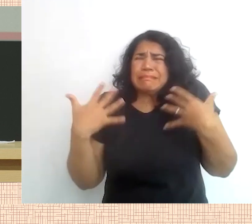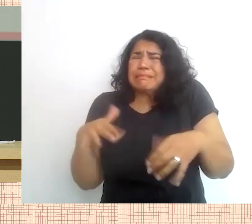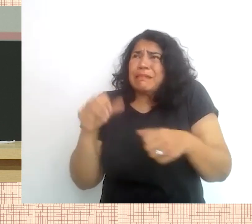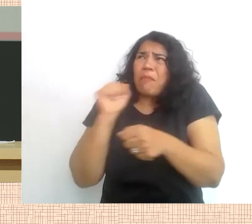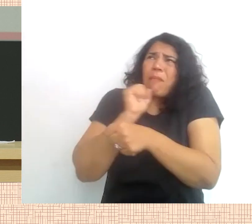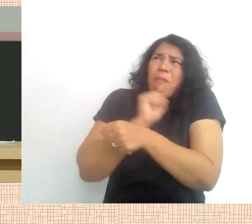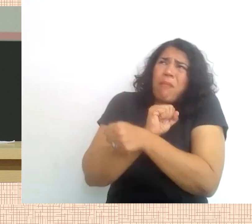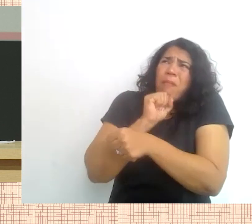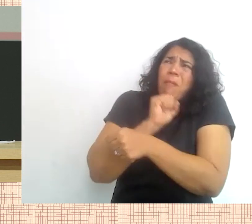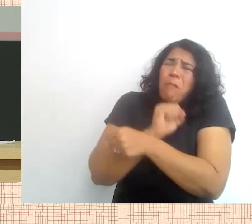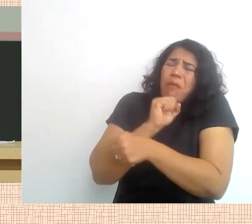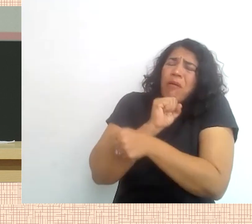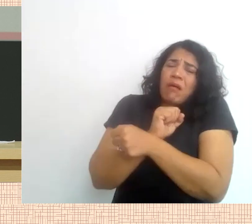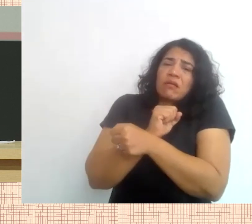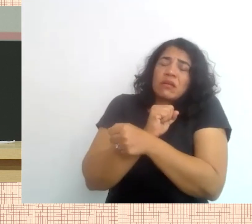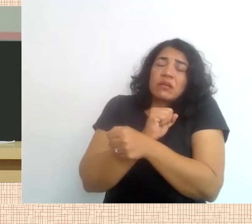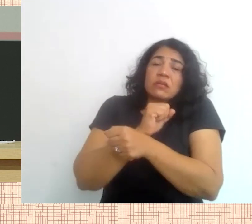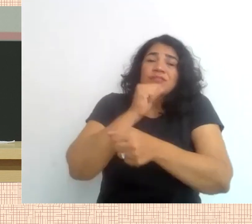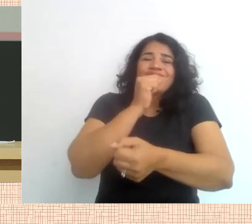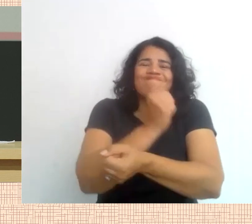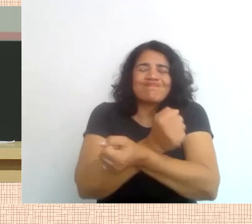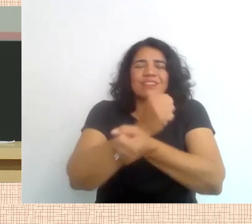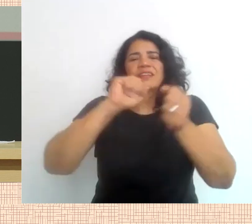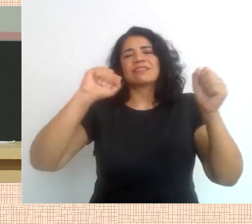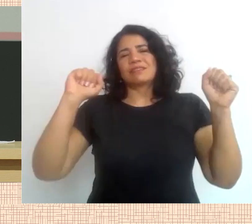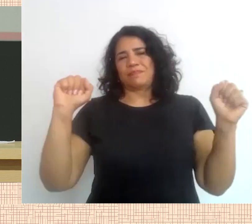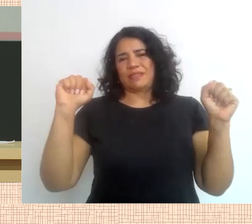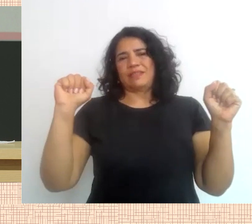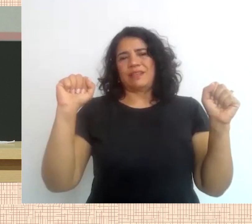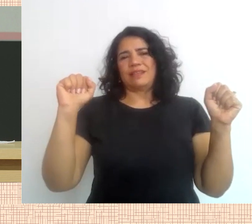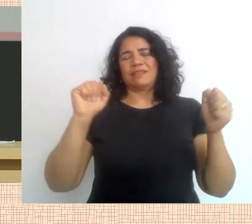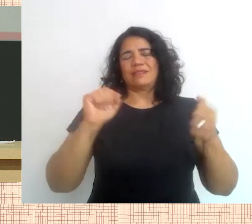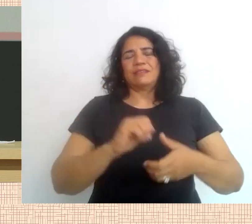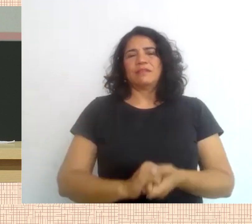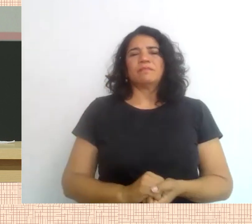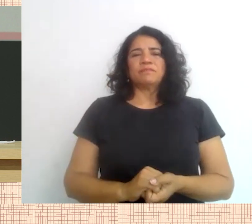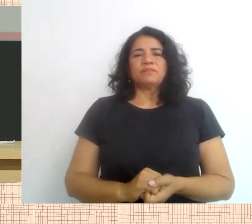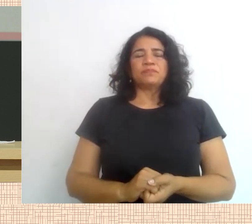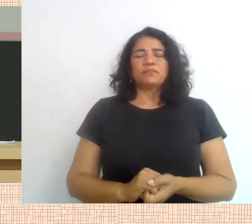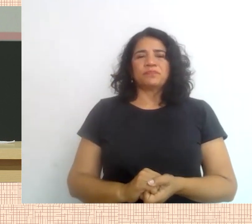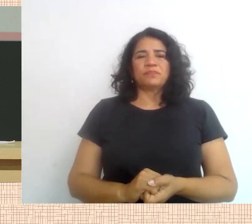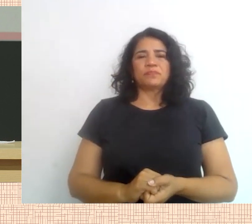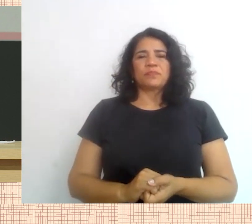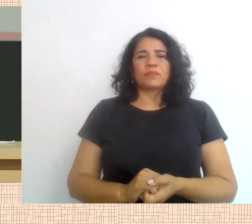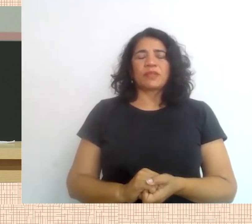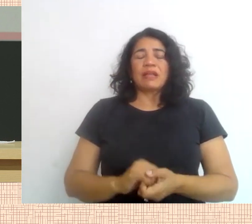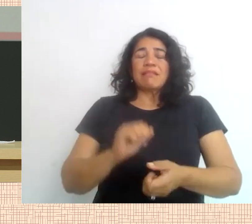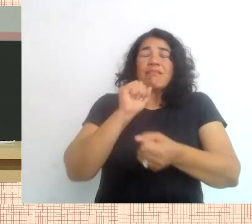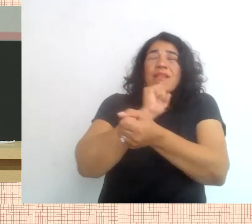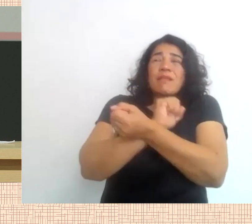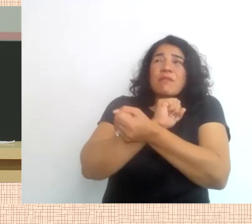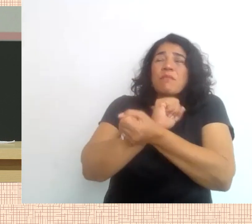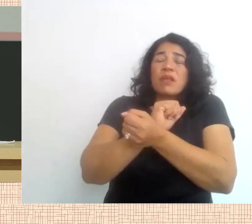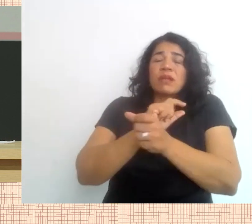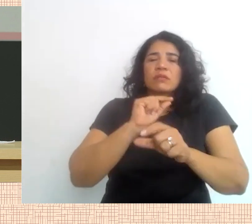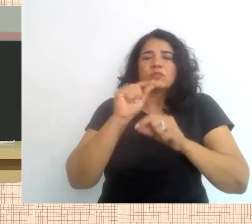revelação dos filhos de Deus? É os filhos de Deus chegarem nessa plenitude da realidade. E quando chegar a plenitude da realidade, irmão, nós vamos